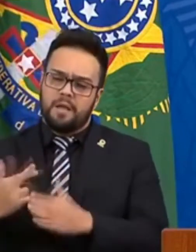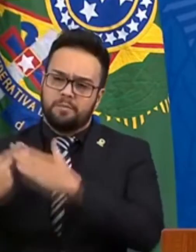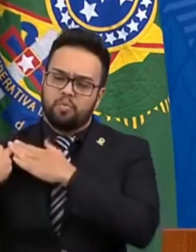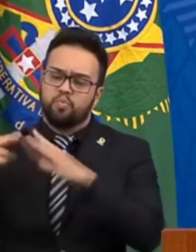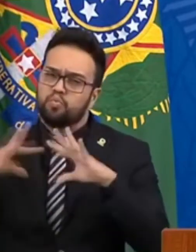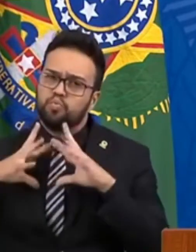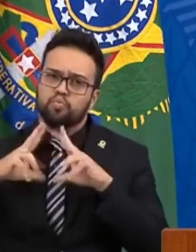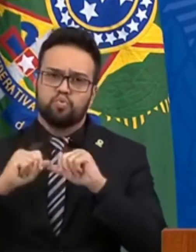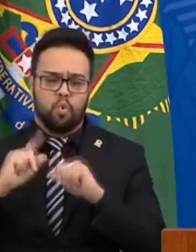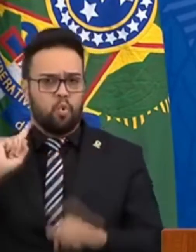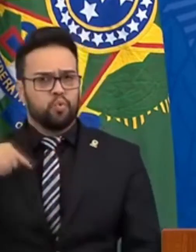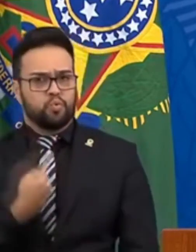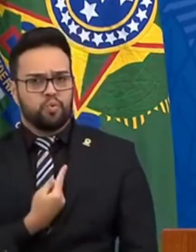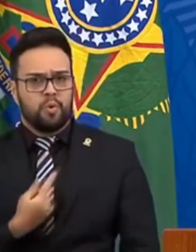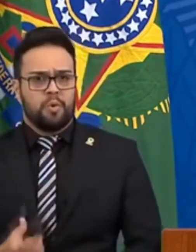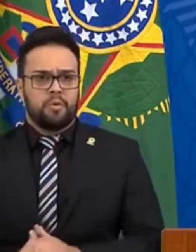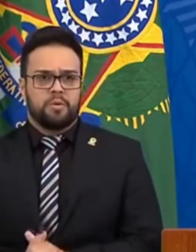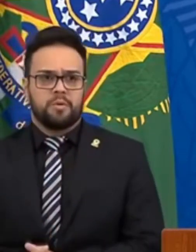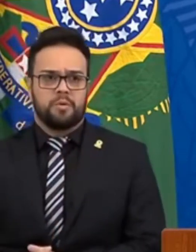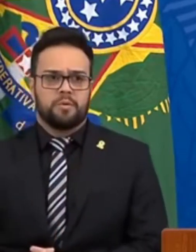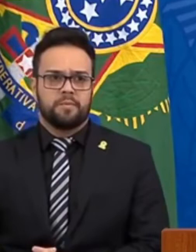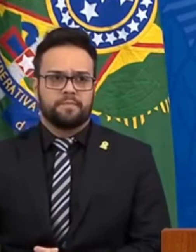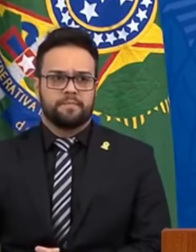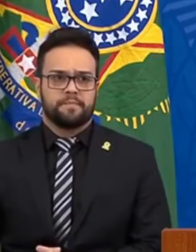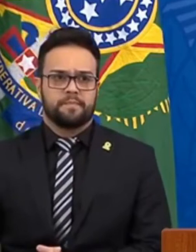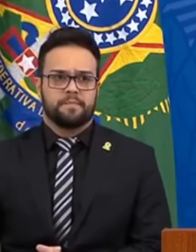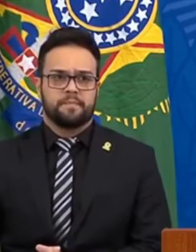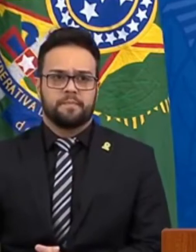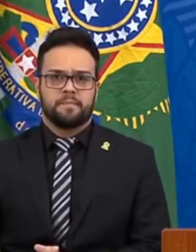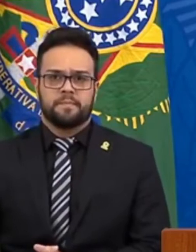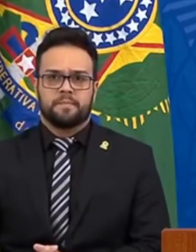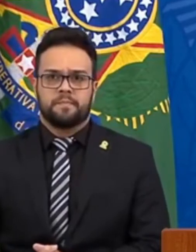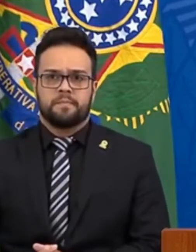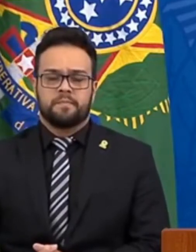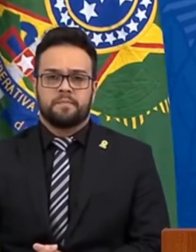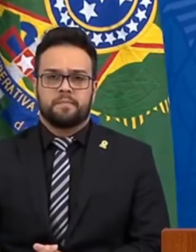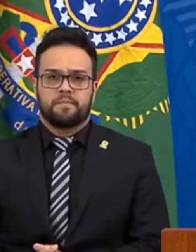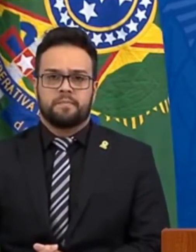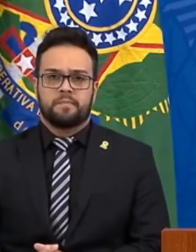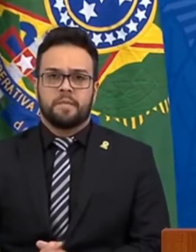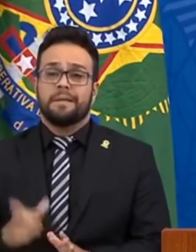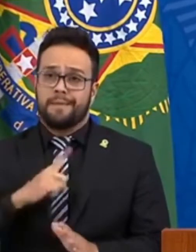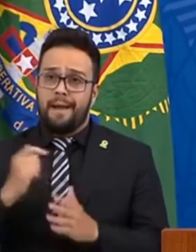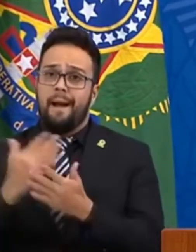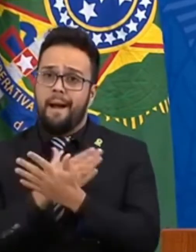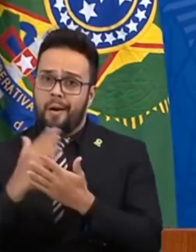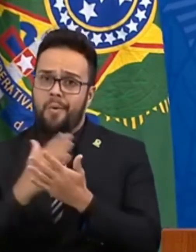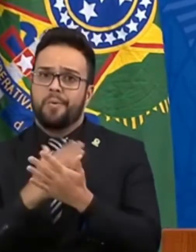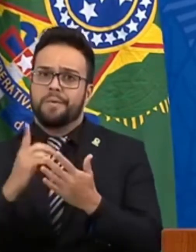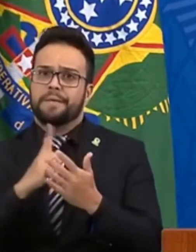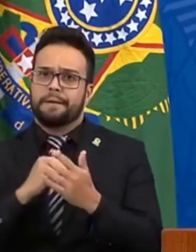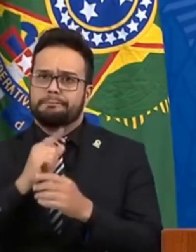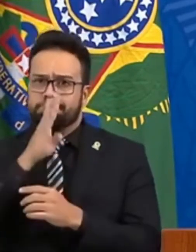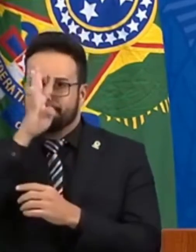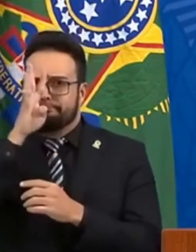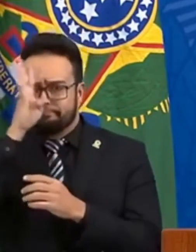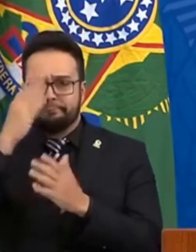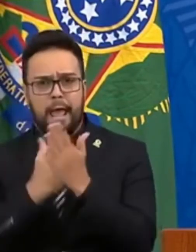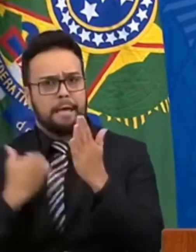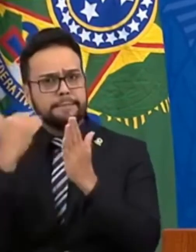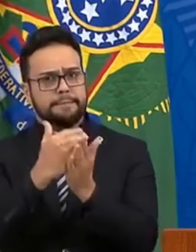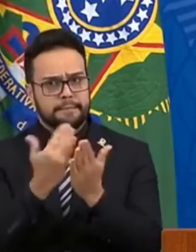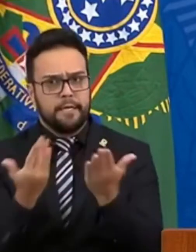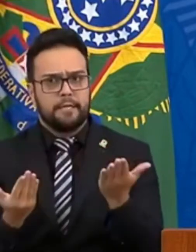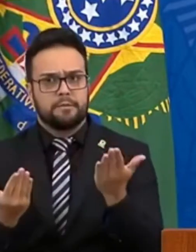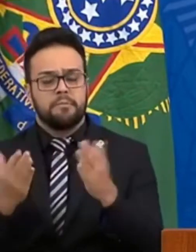e use acesso que alguns cometeram é que